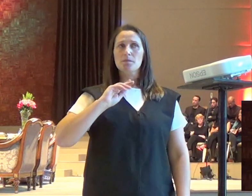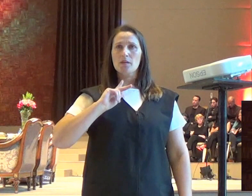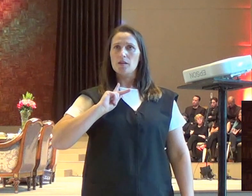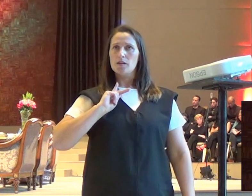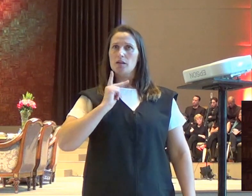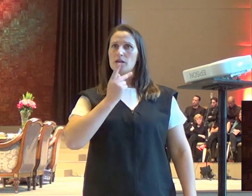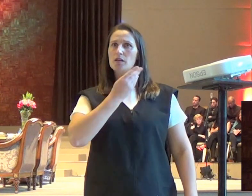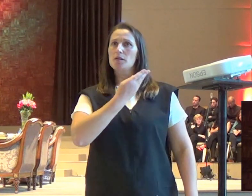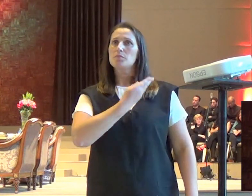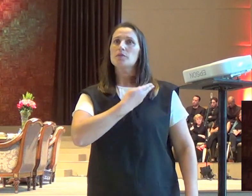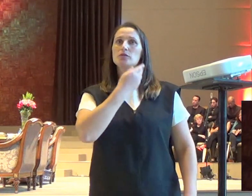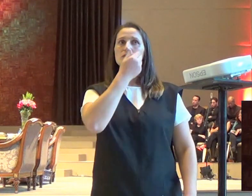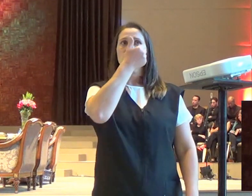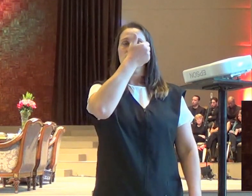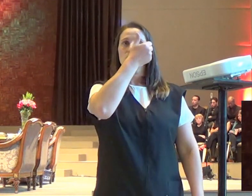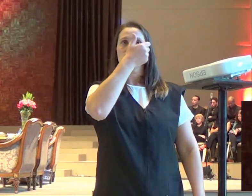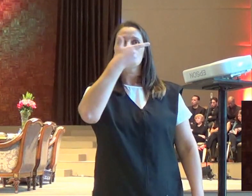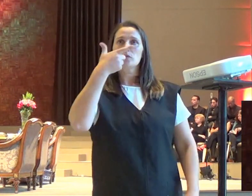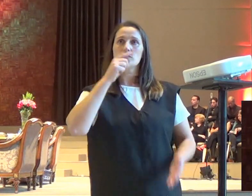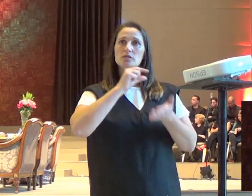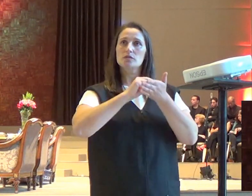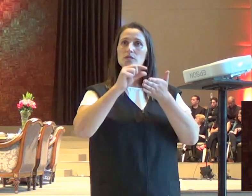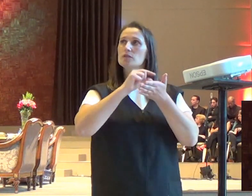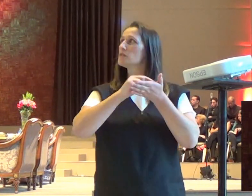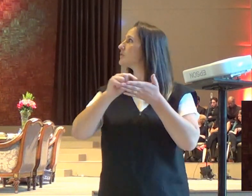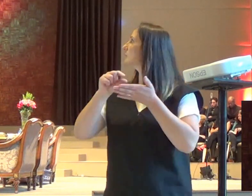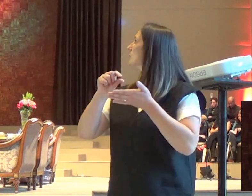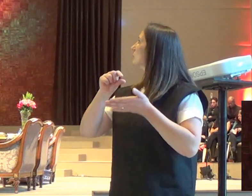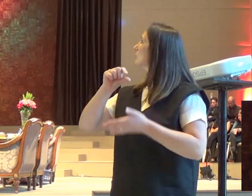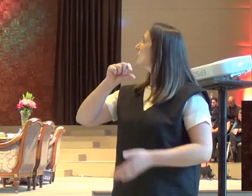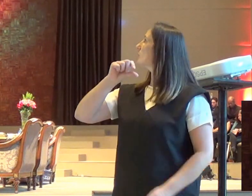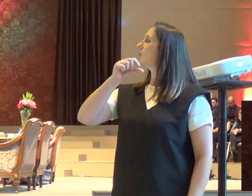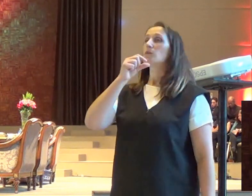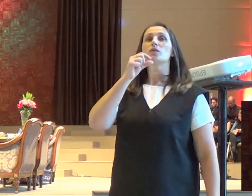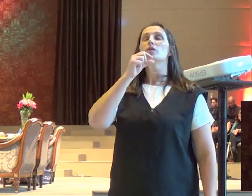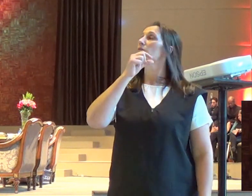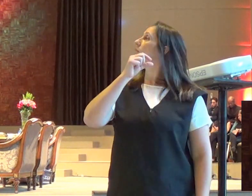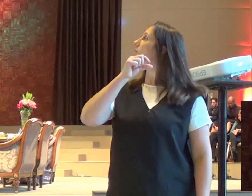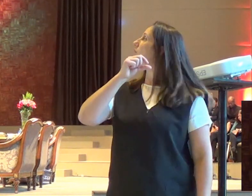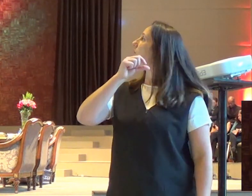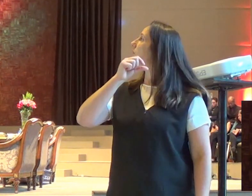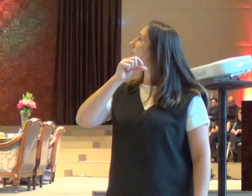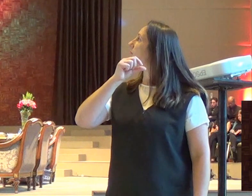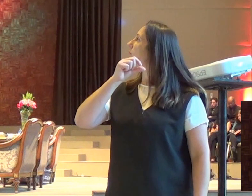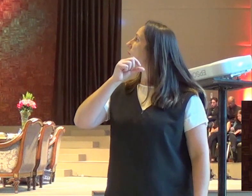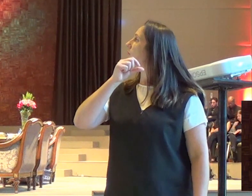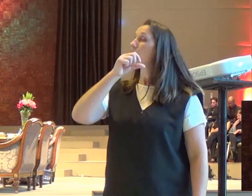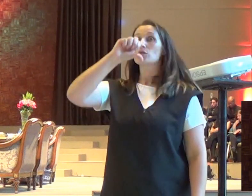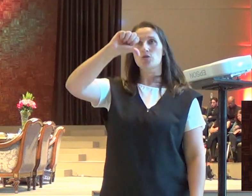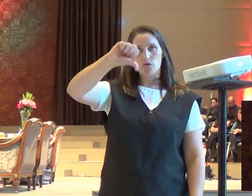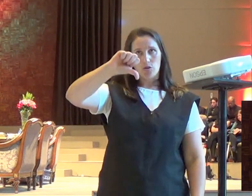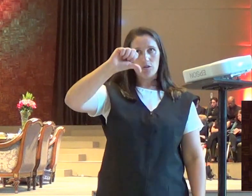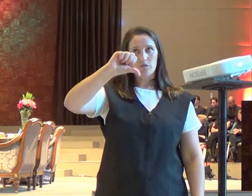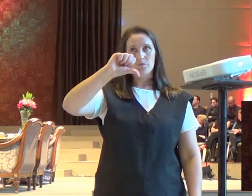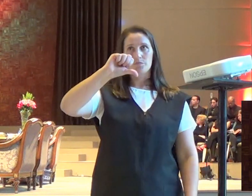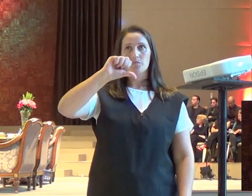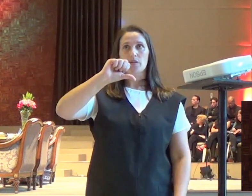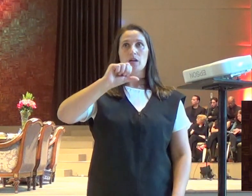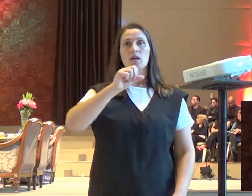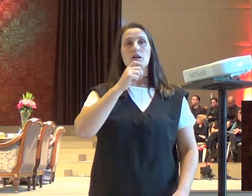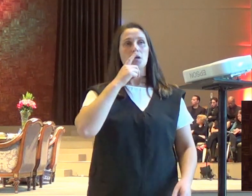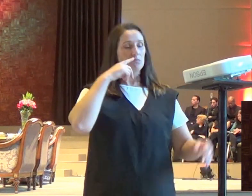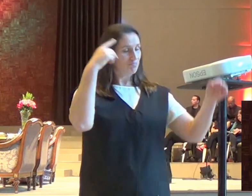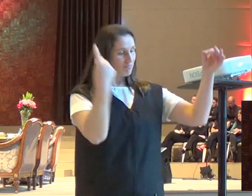assim no caso dos nossos pais humanos eles nos corrigiam e nós os respeitávamos